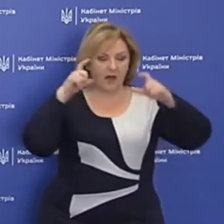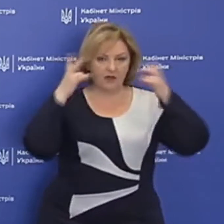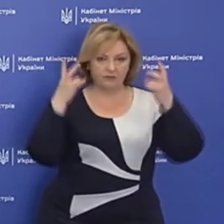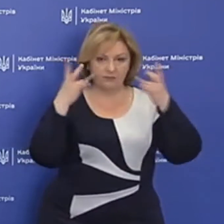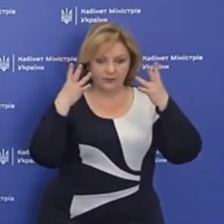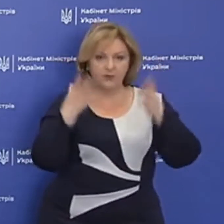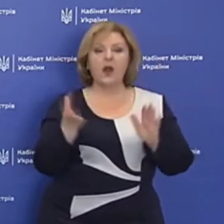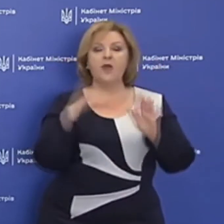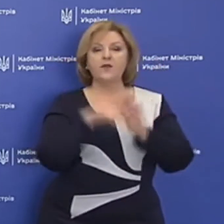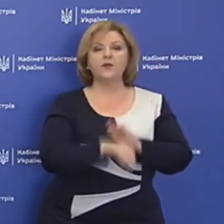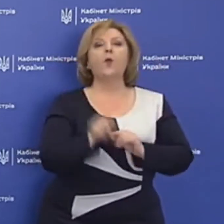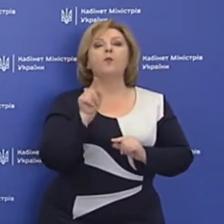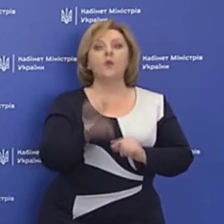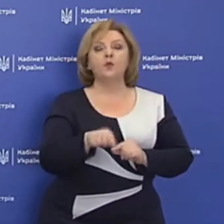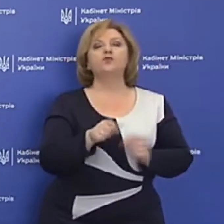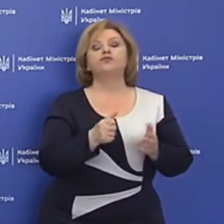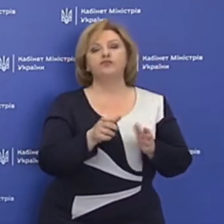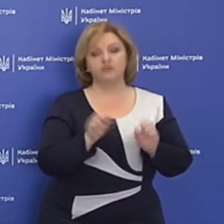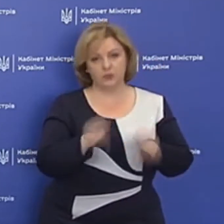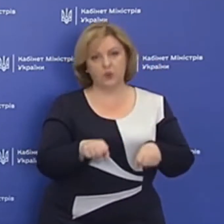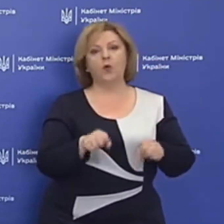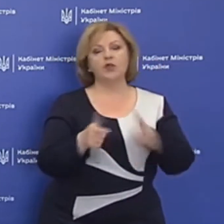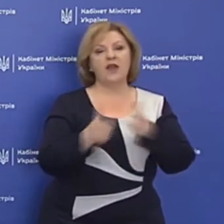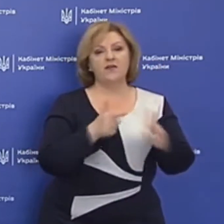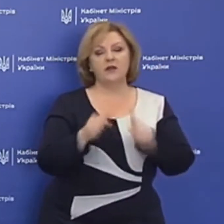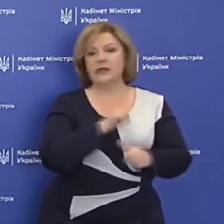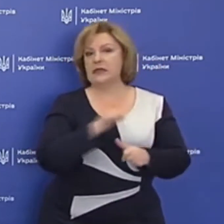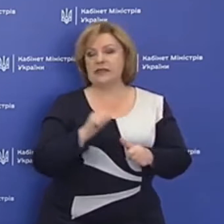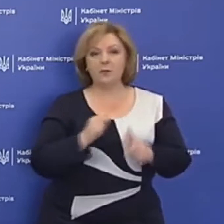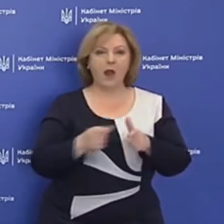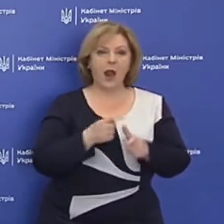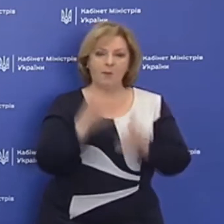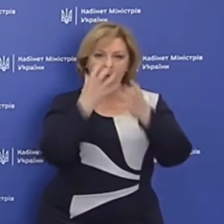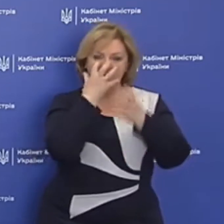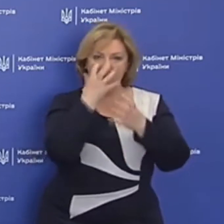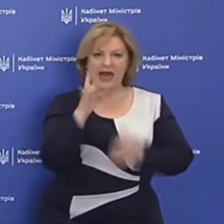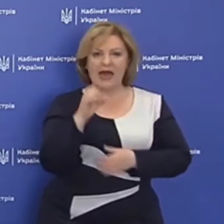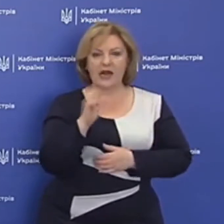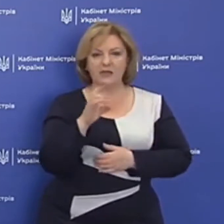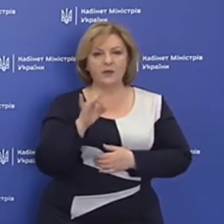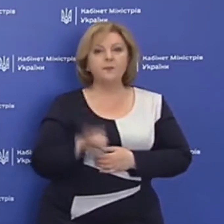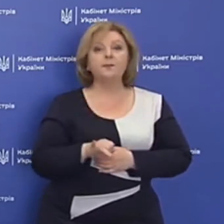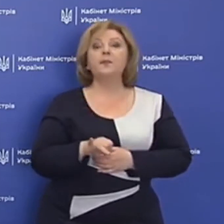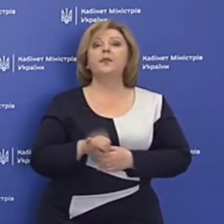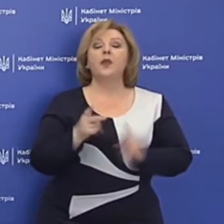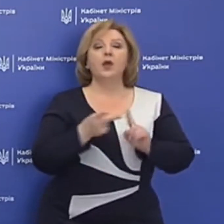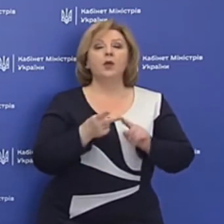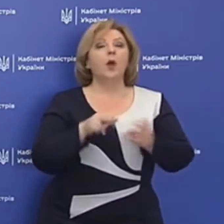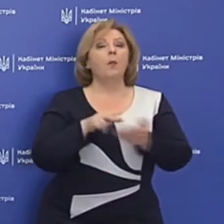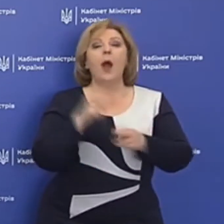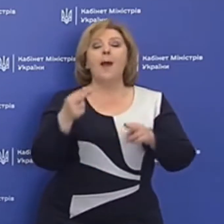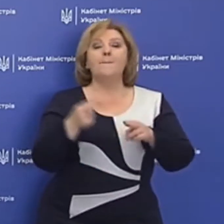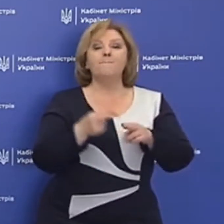тому числі виготовленої самостійно, або респіратора. Друге – проходження безконтактного